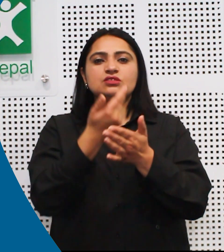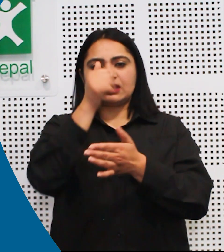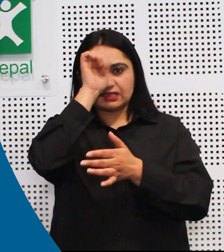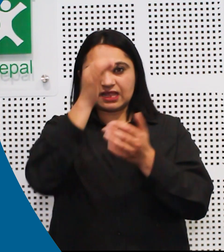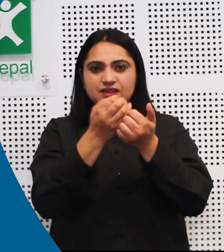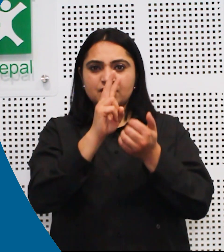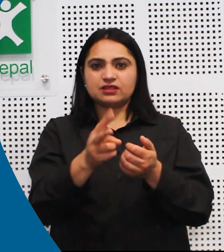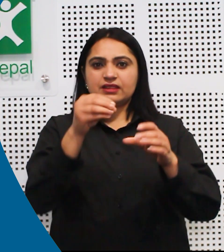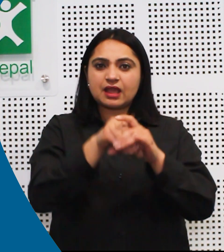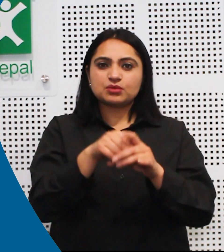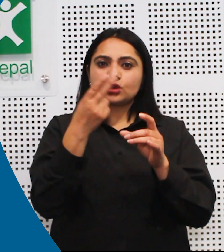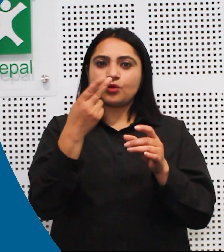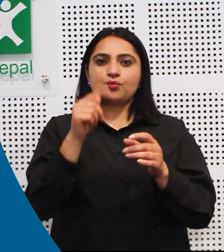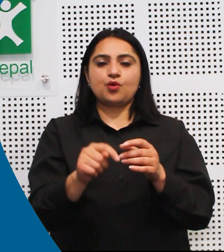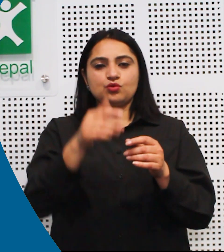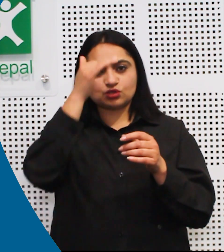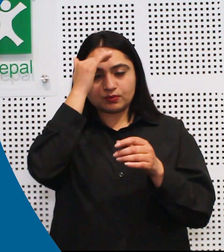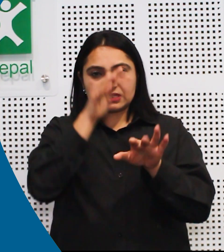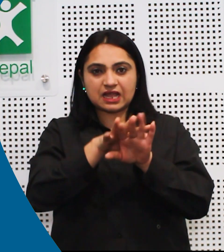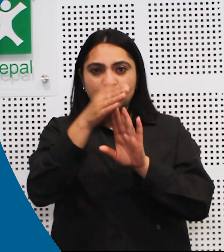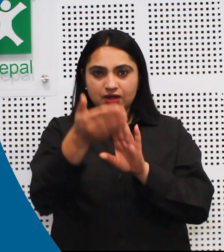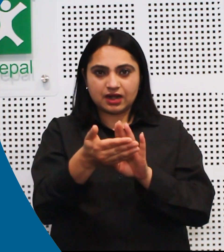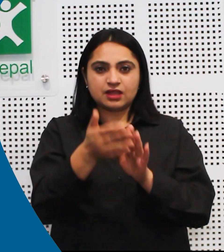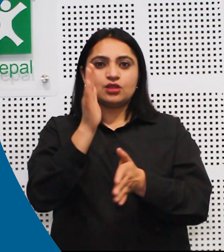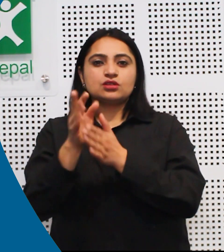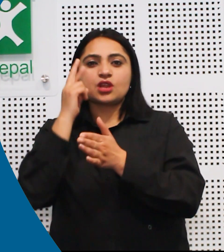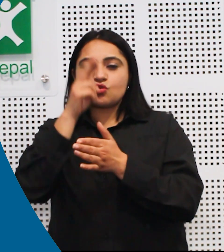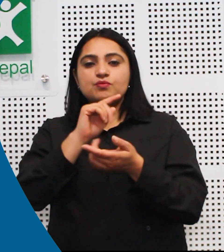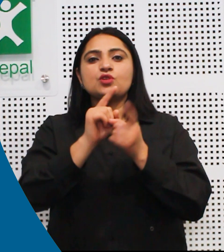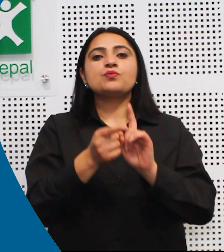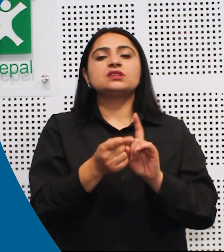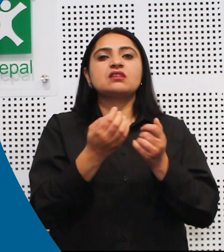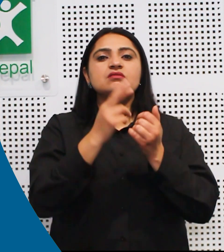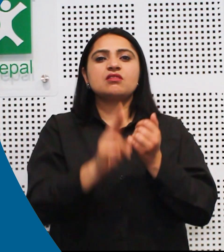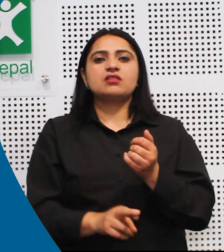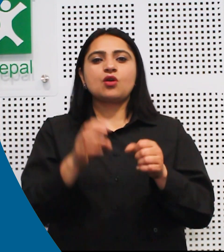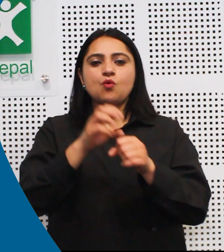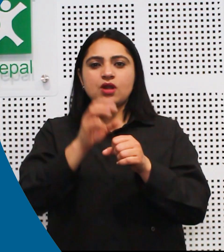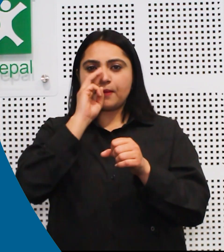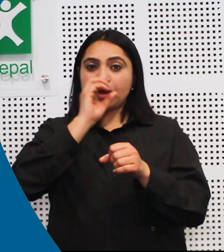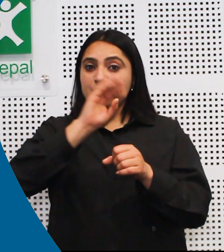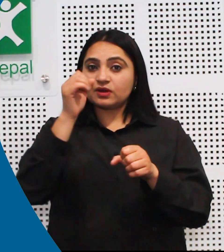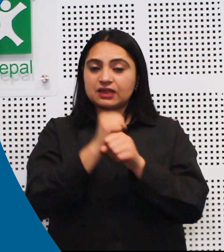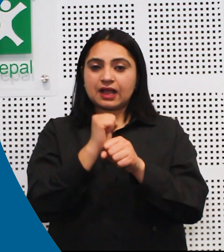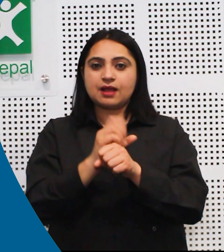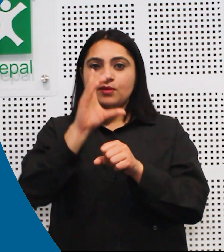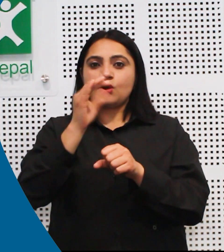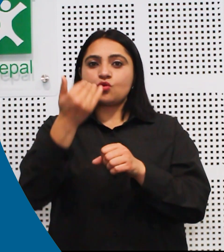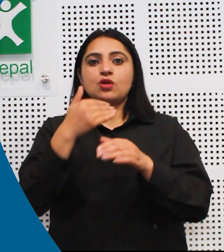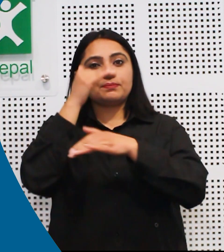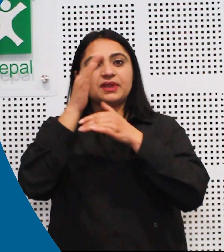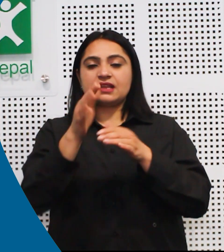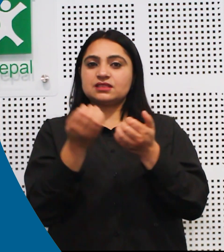त्यहाँ भित्र भएका समस्याहरूलाई योजनाको रूपमा रूपान्तरण गरी वडामा पठाउने काम चाहिँ टोल विकासले